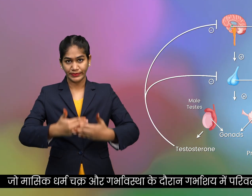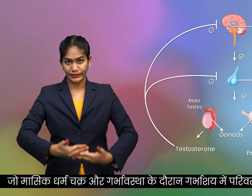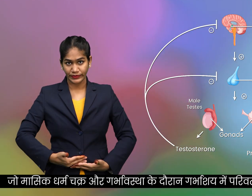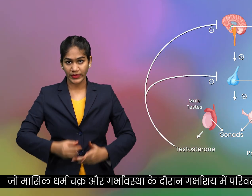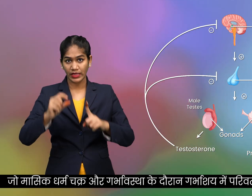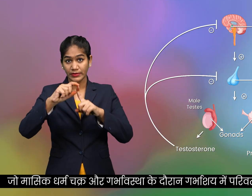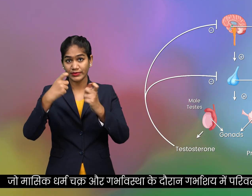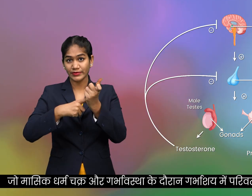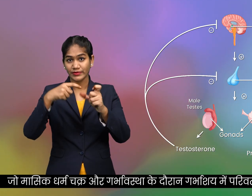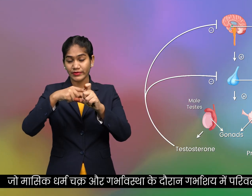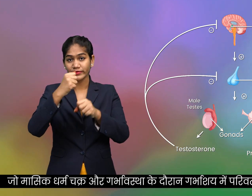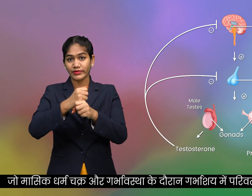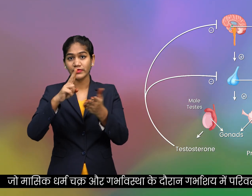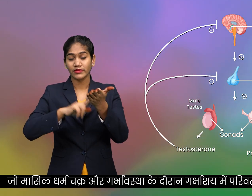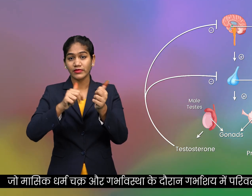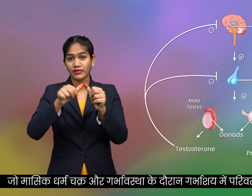है।